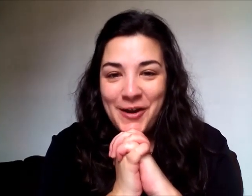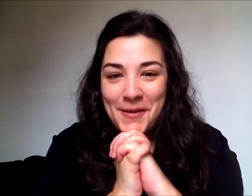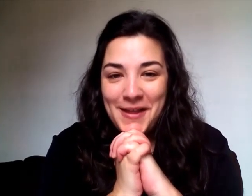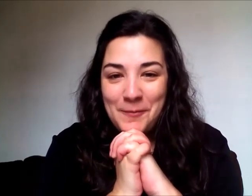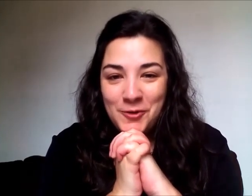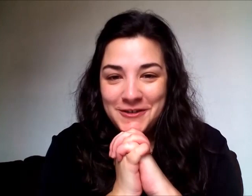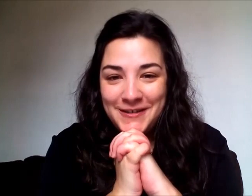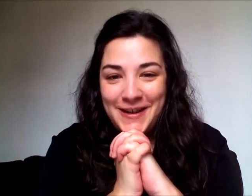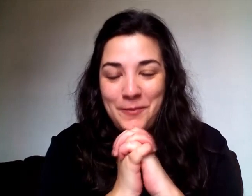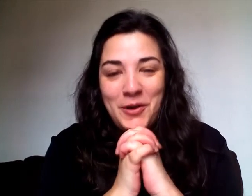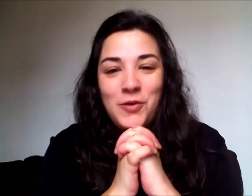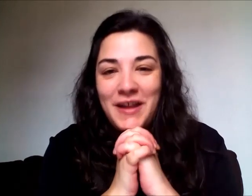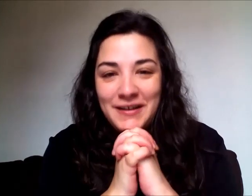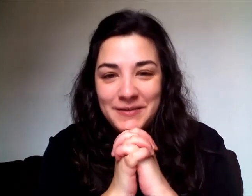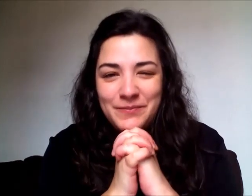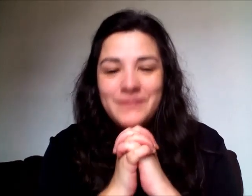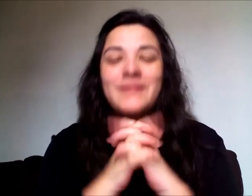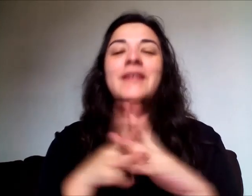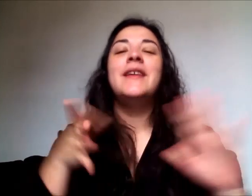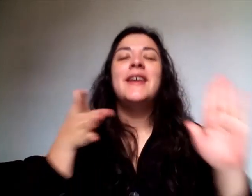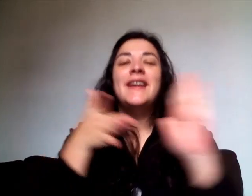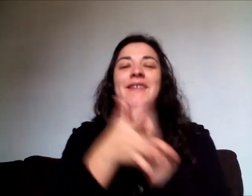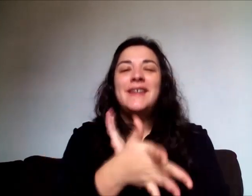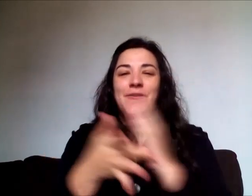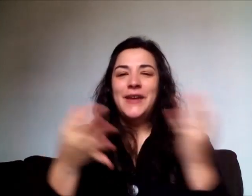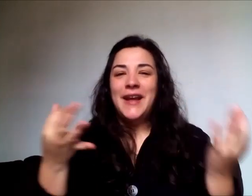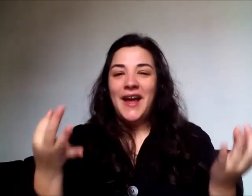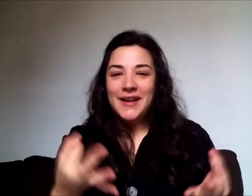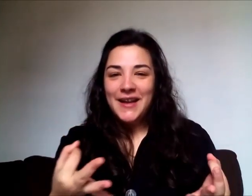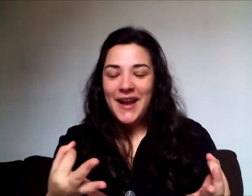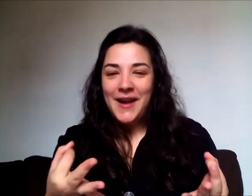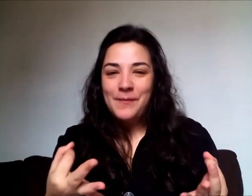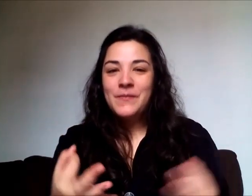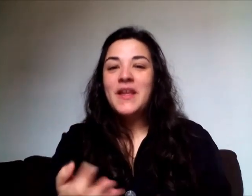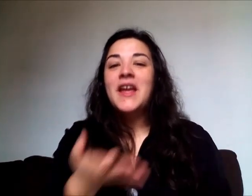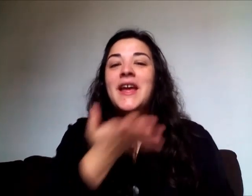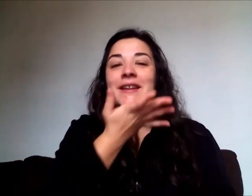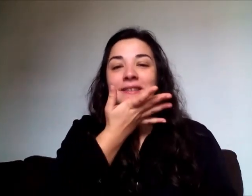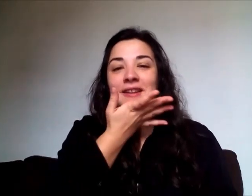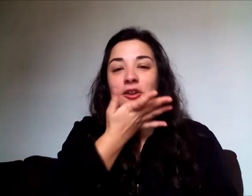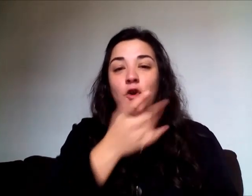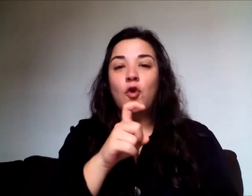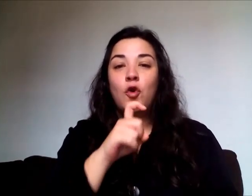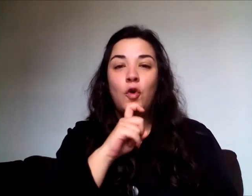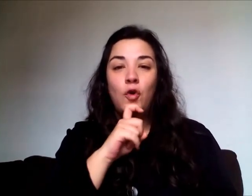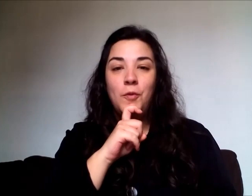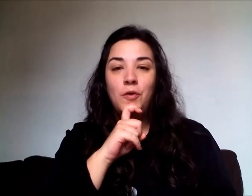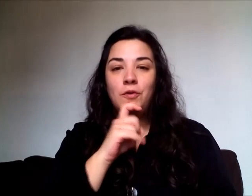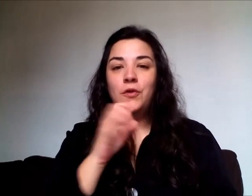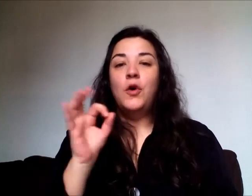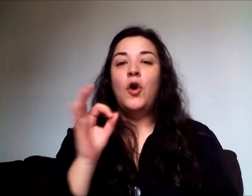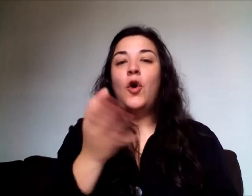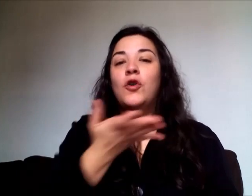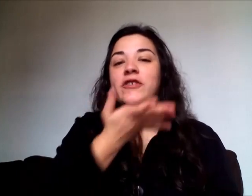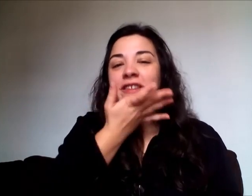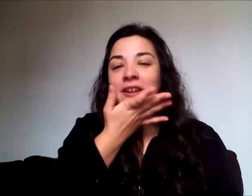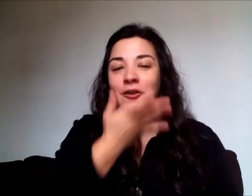cómo hacíamos las preguntas? Significa qué, sino cómo o